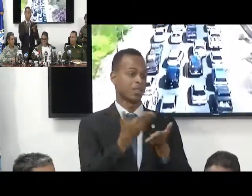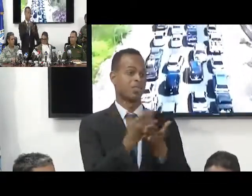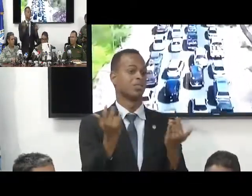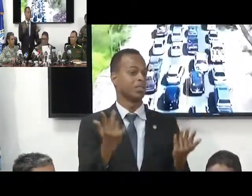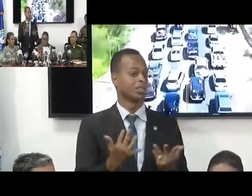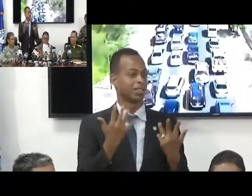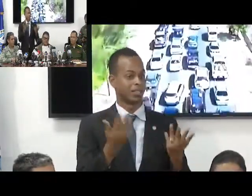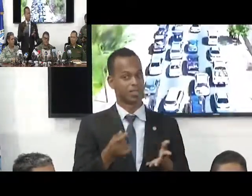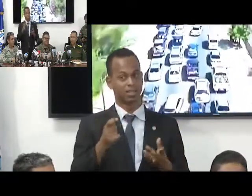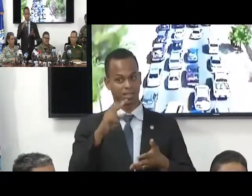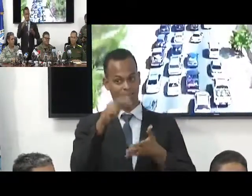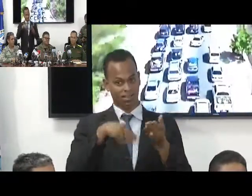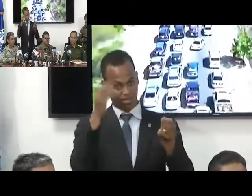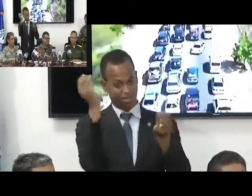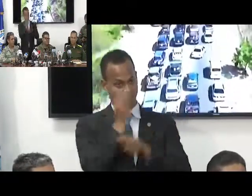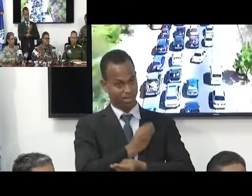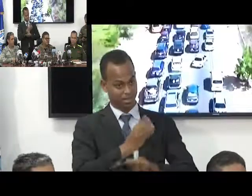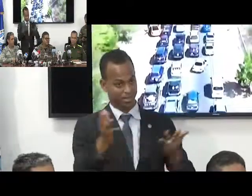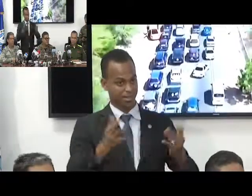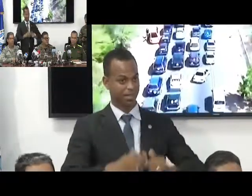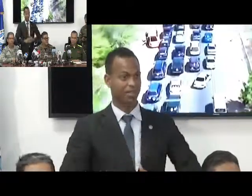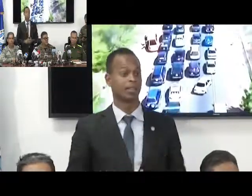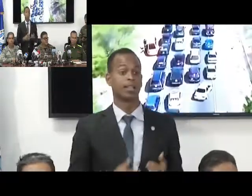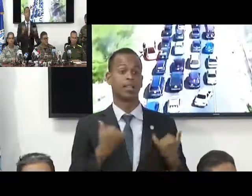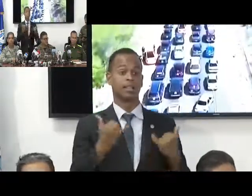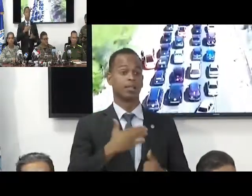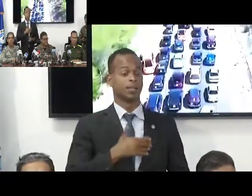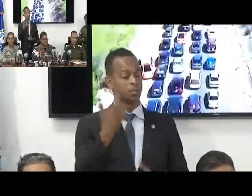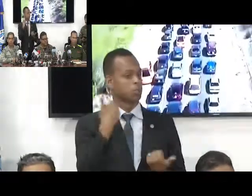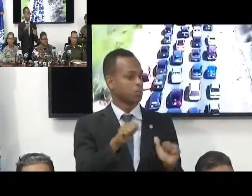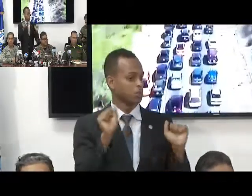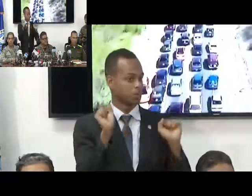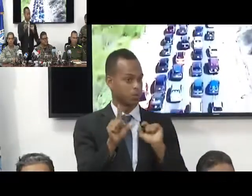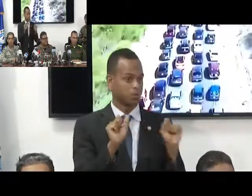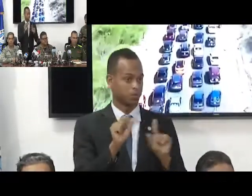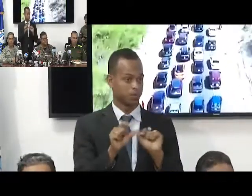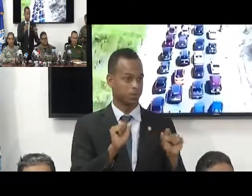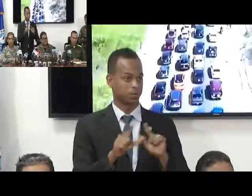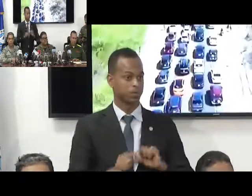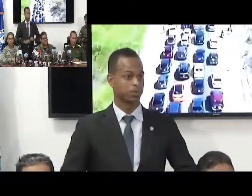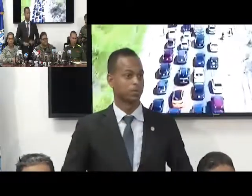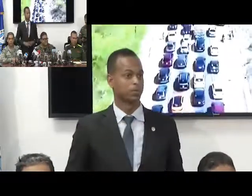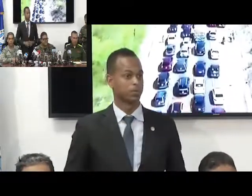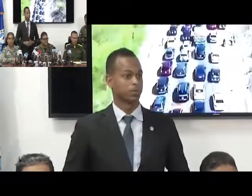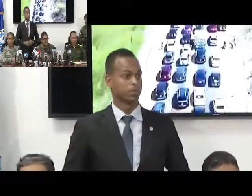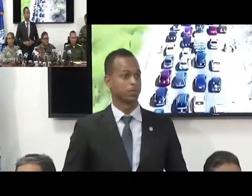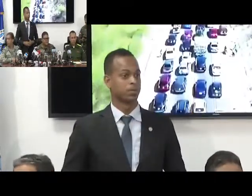tanto tiempo la lectura de este boletín. Estamos a la orden para cualquier pregunta. Rocío.